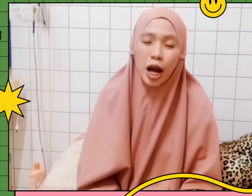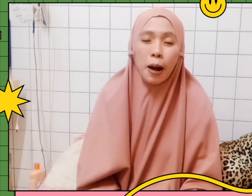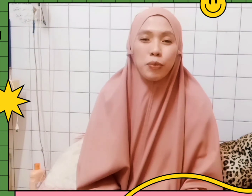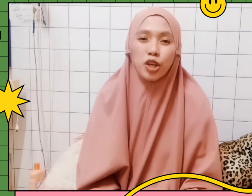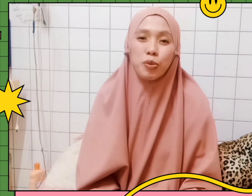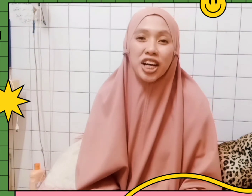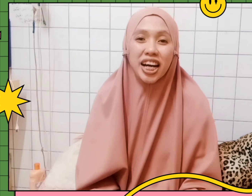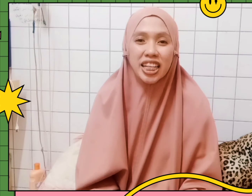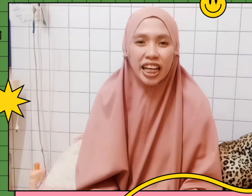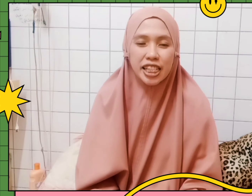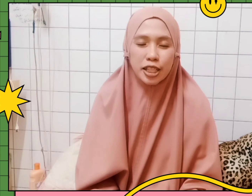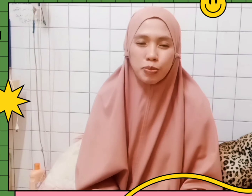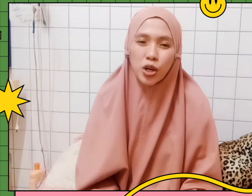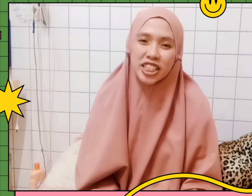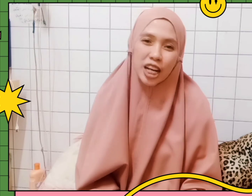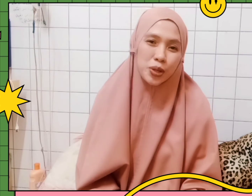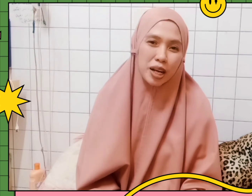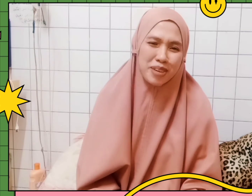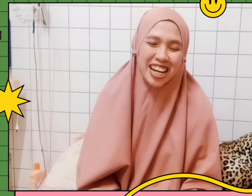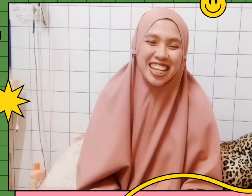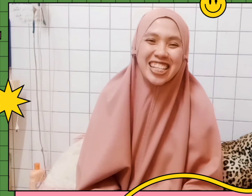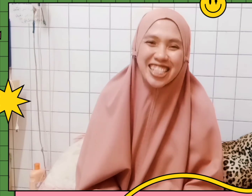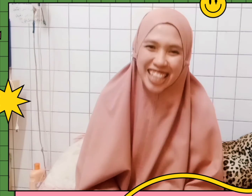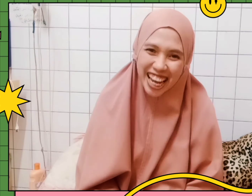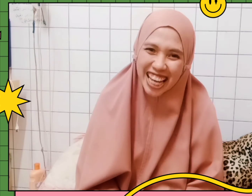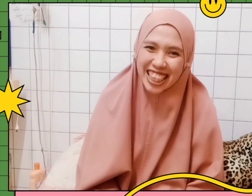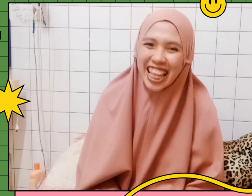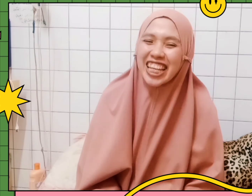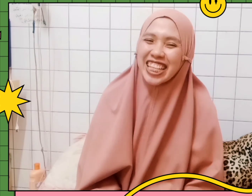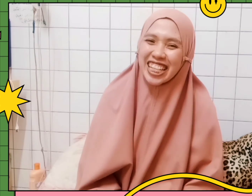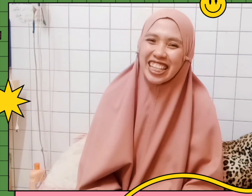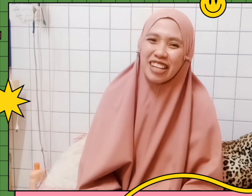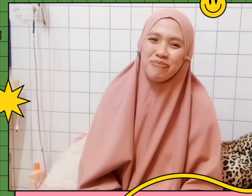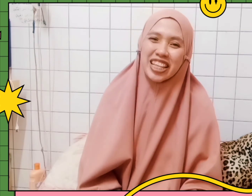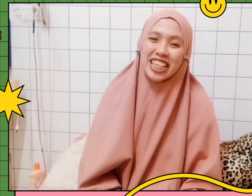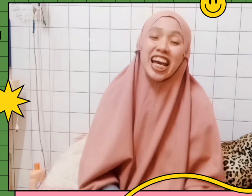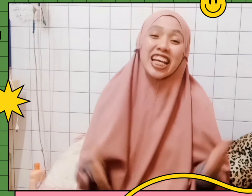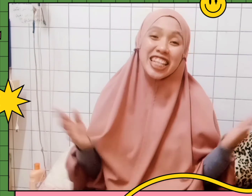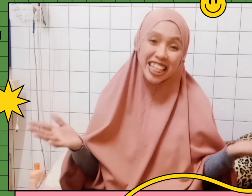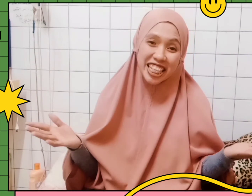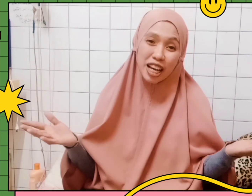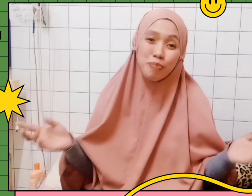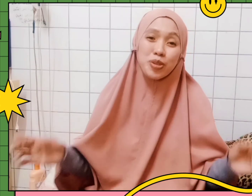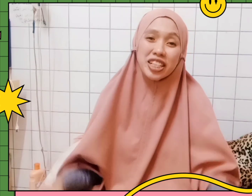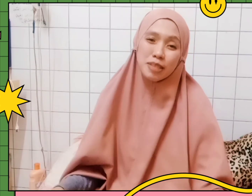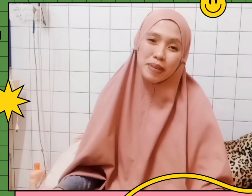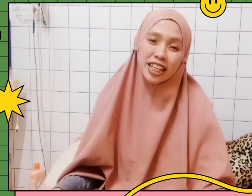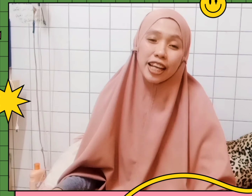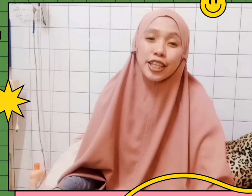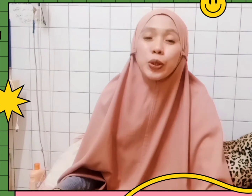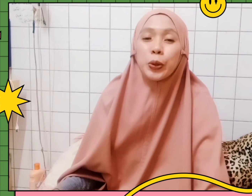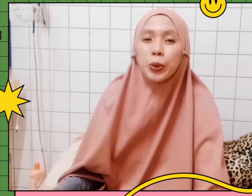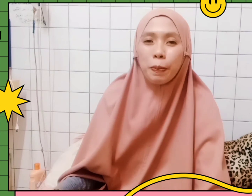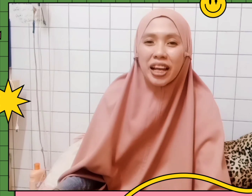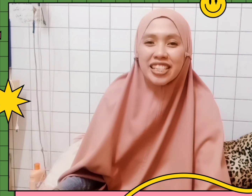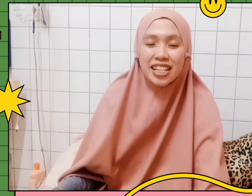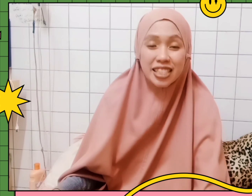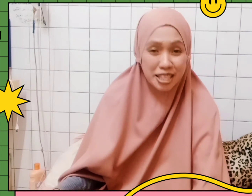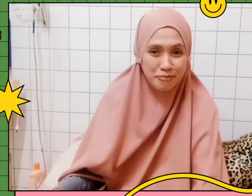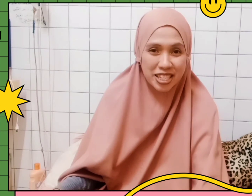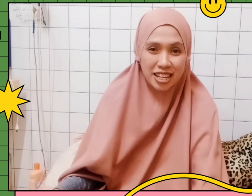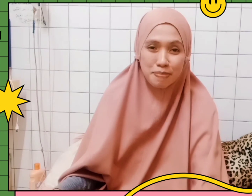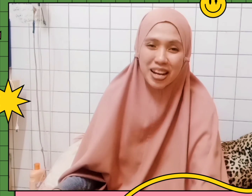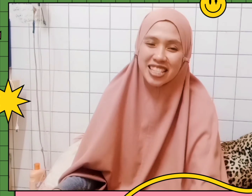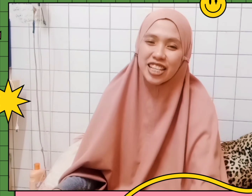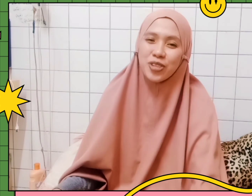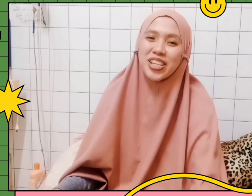ininya ya. Mudah-mudahan kalian semua selalu dalam keadaan sehat lahir dan batin, dan kita punya kesempatan lagi untuk belajar